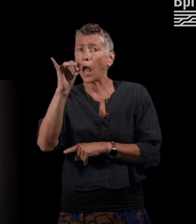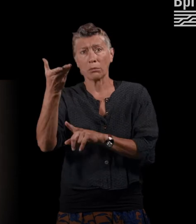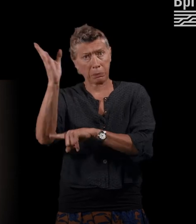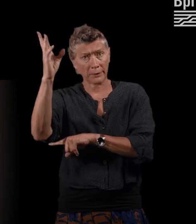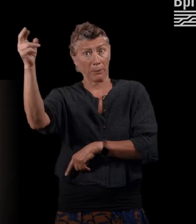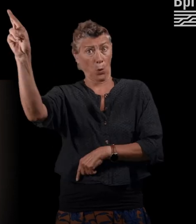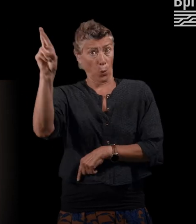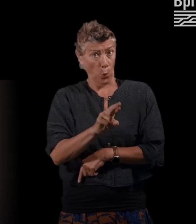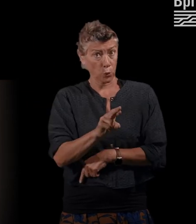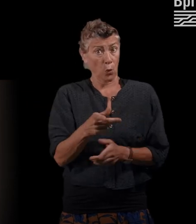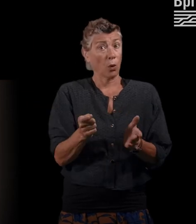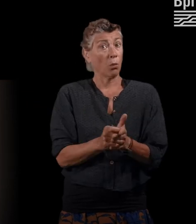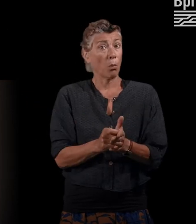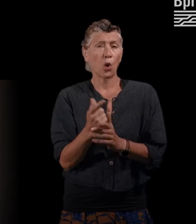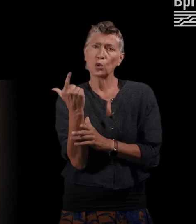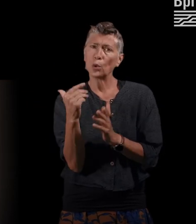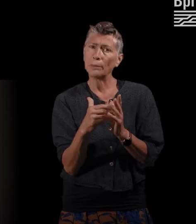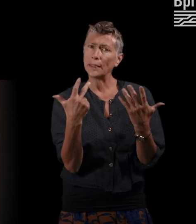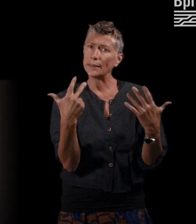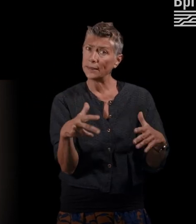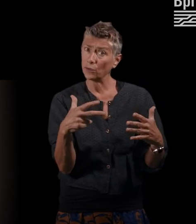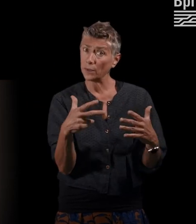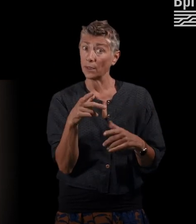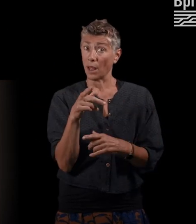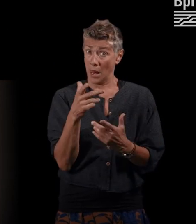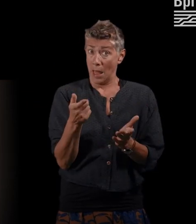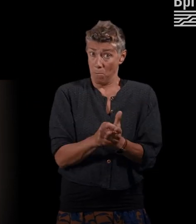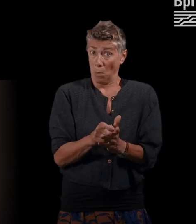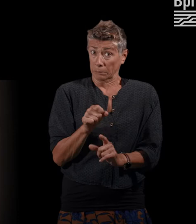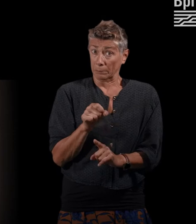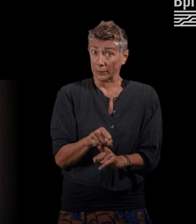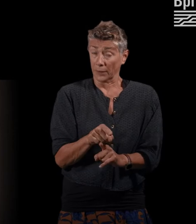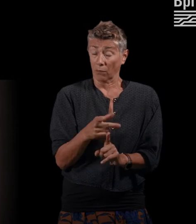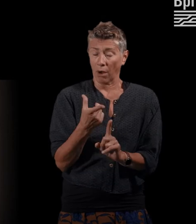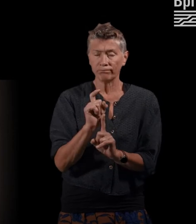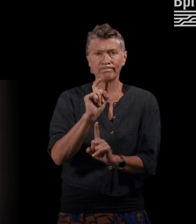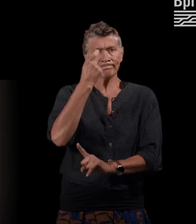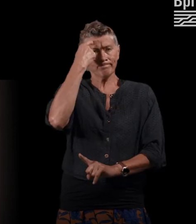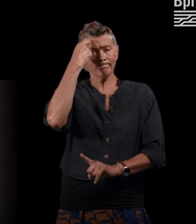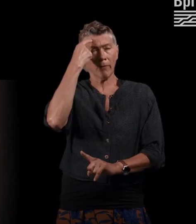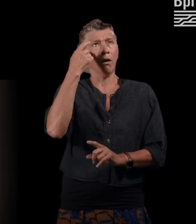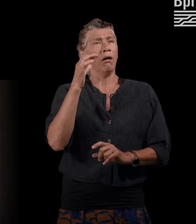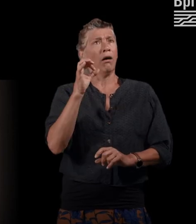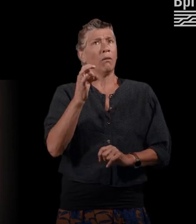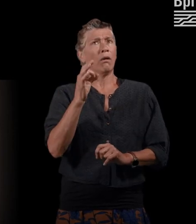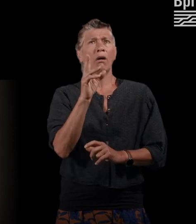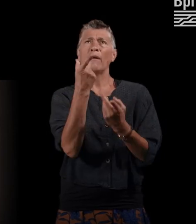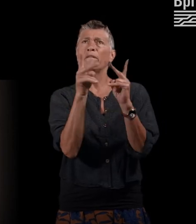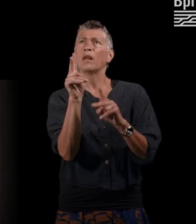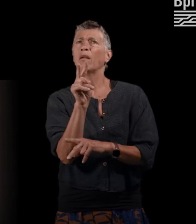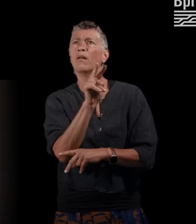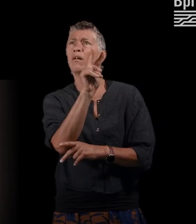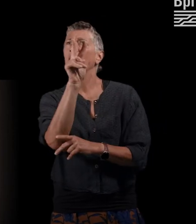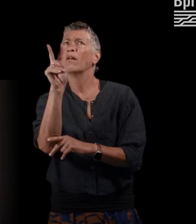êtes revenue. Est-ce que c'est à ce moment-là, c'est quand vous revenez en 2018, que vous vous rendez compte que ce que